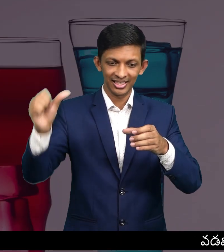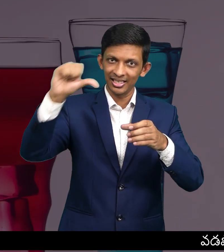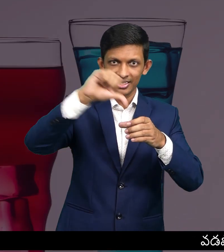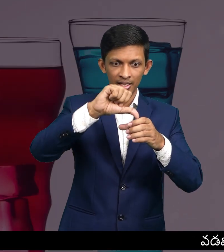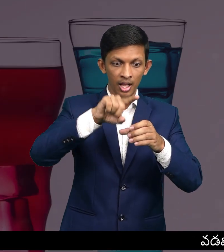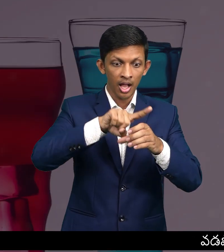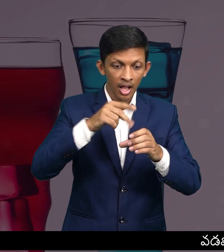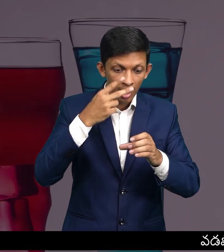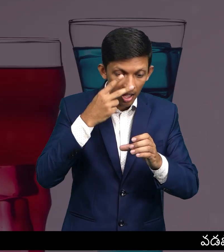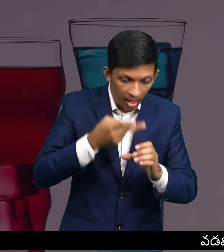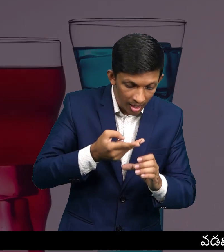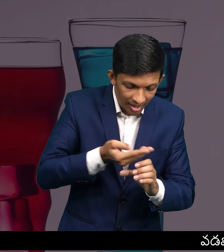వడపోత కాగితం.